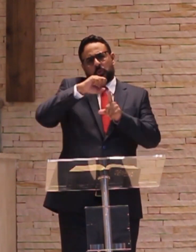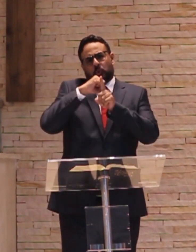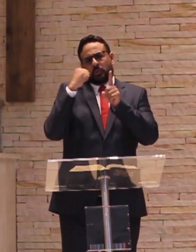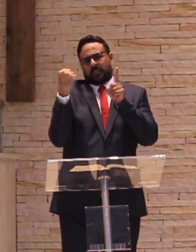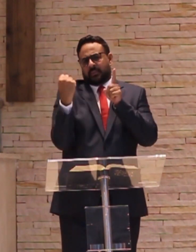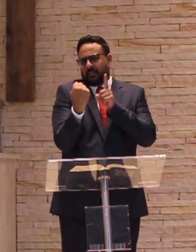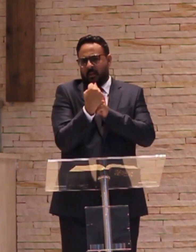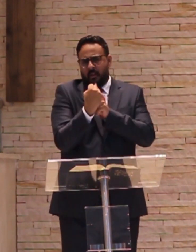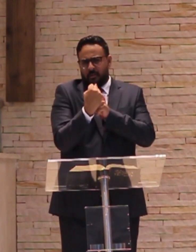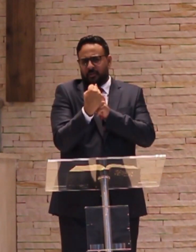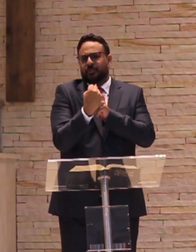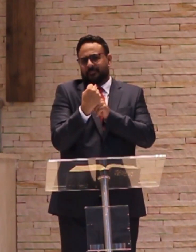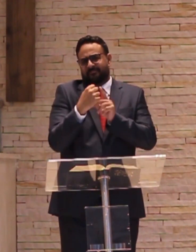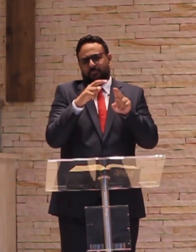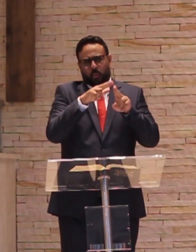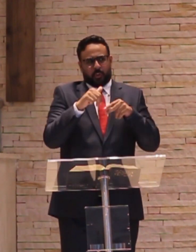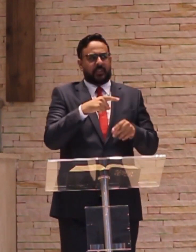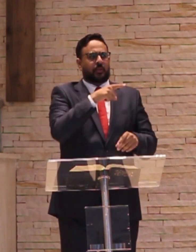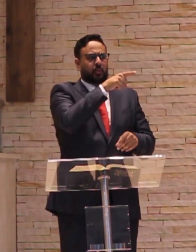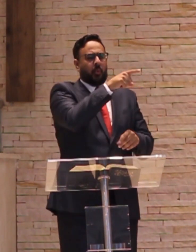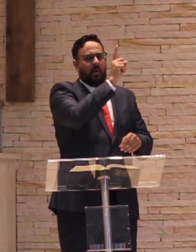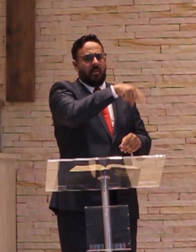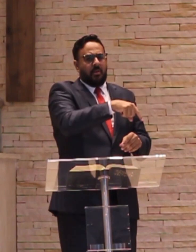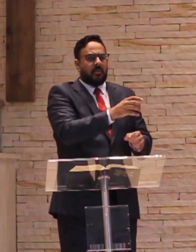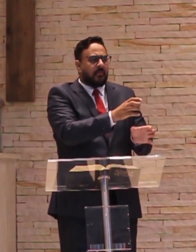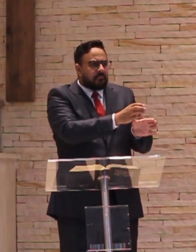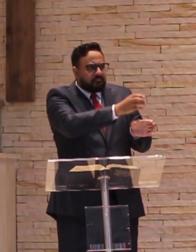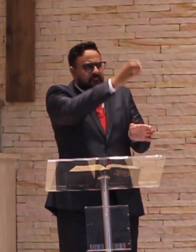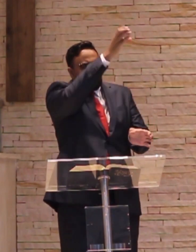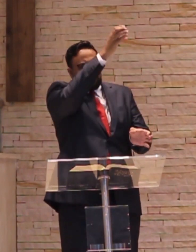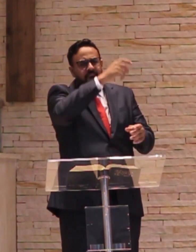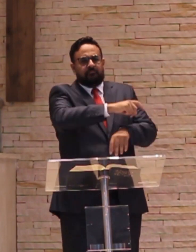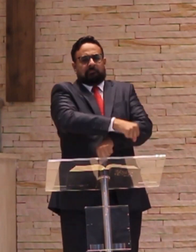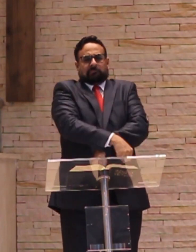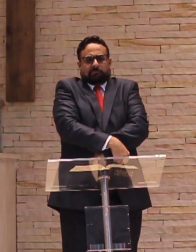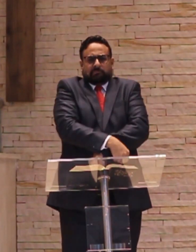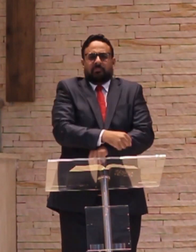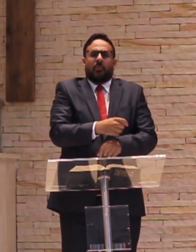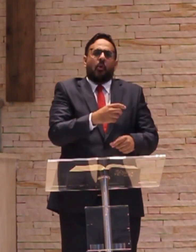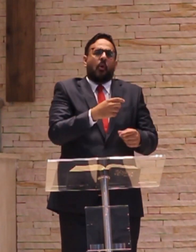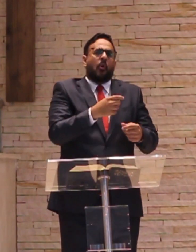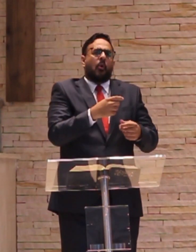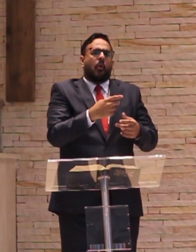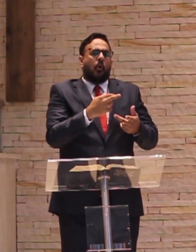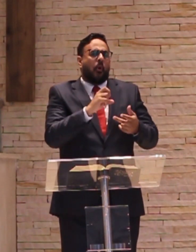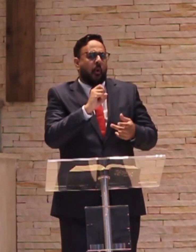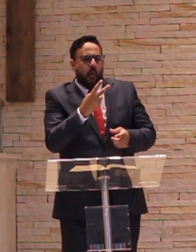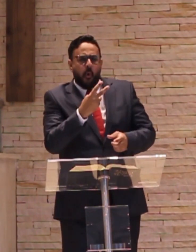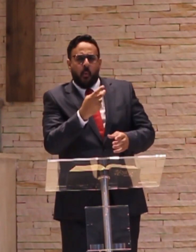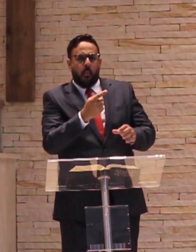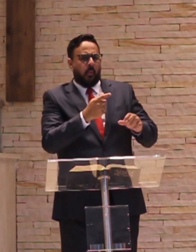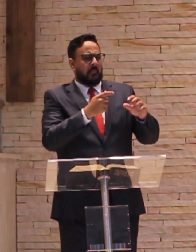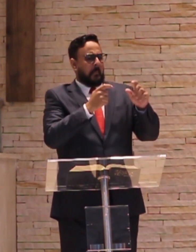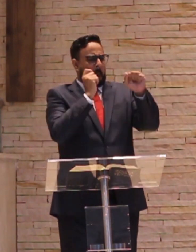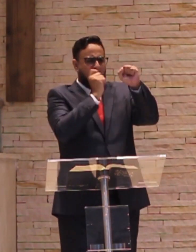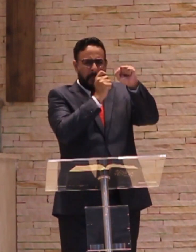sociedades. Mas o que a Bíblia diz aqui é que aquele que for pendurado no madeiro, maldito